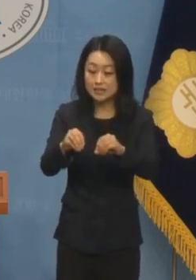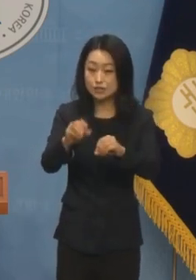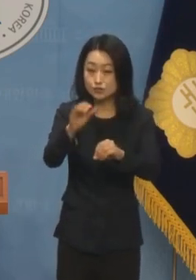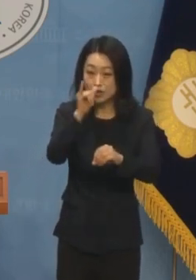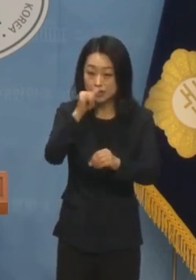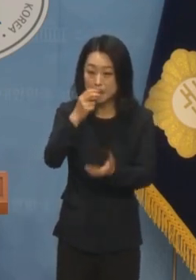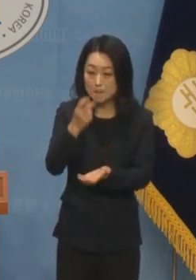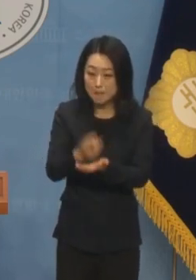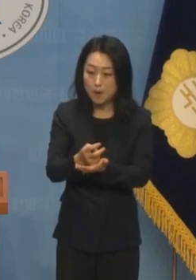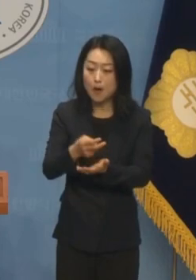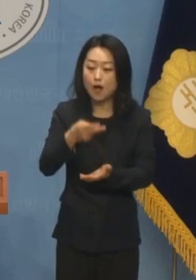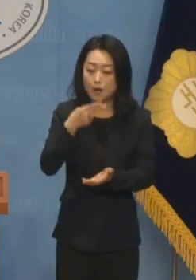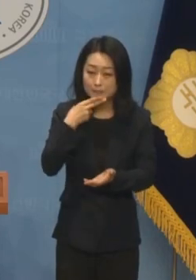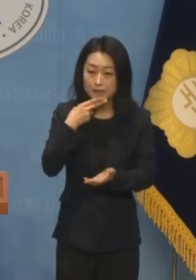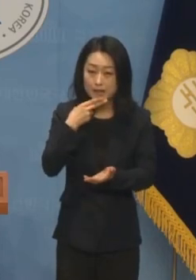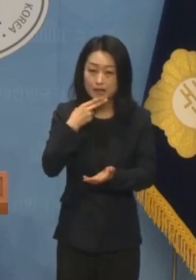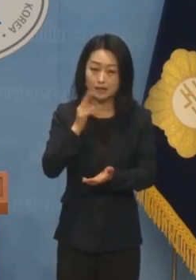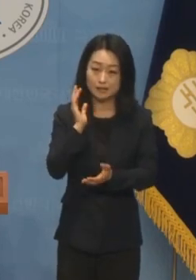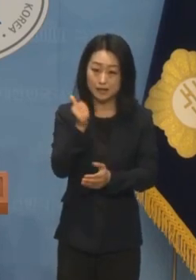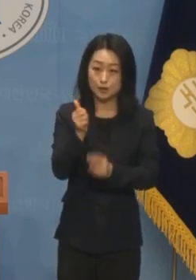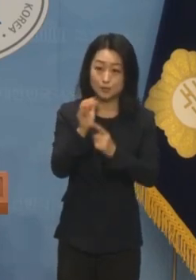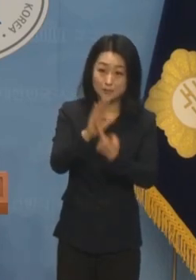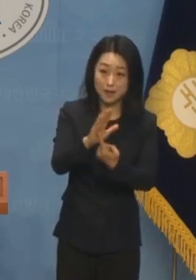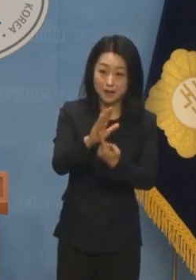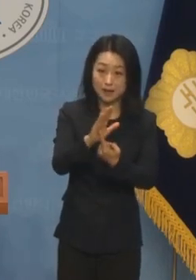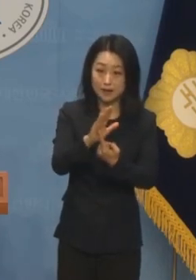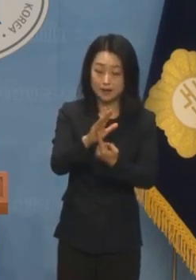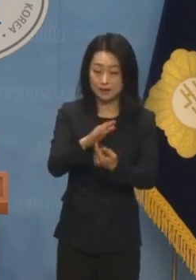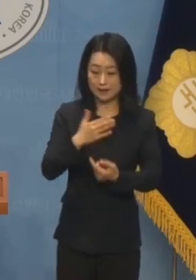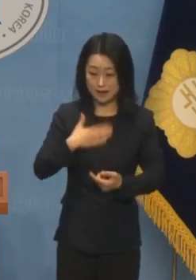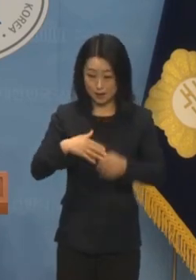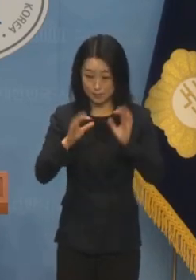없다고 주장하지만 명백한 거짓말이다.